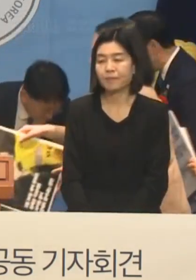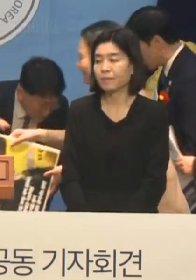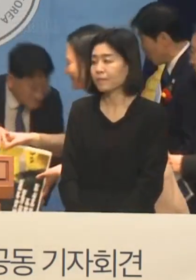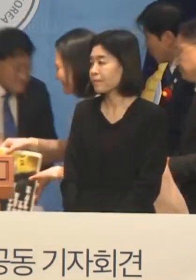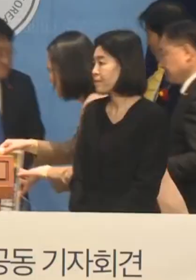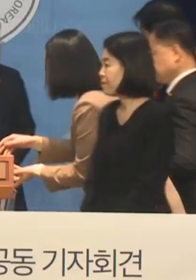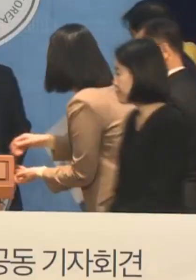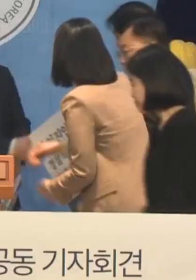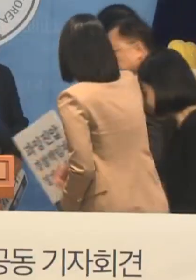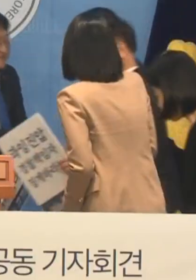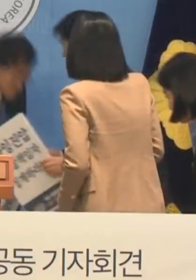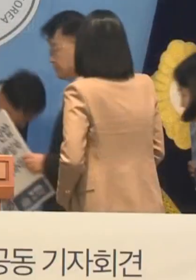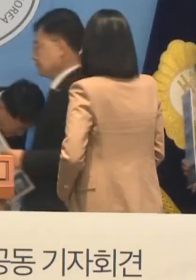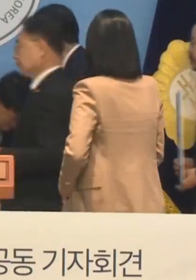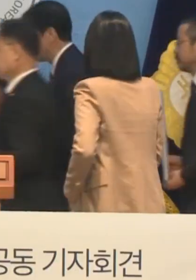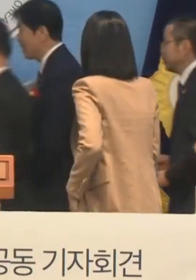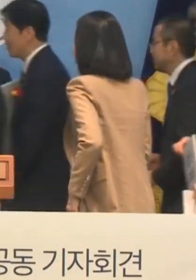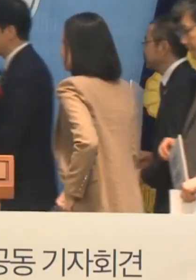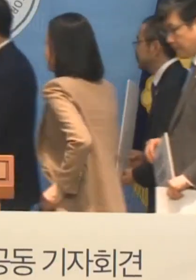정말 고맙습니다.